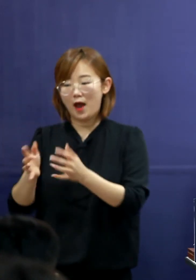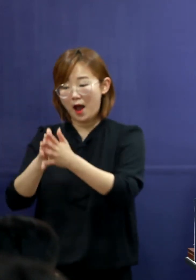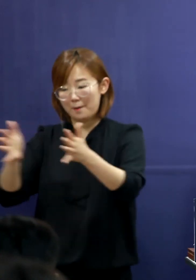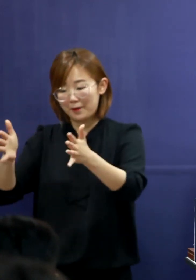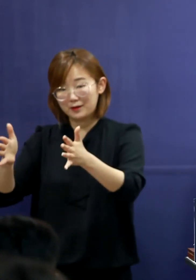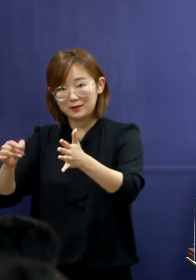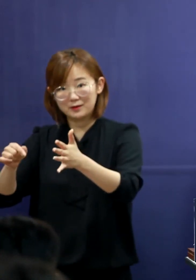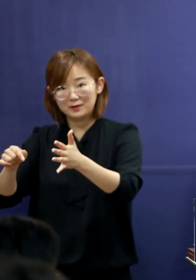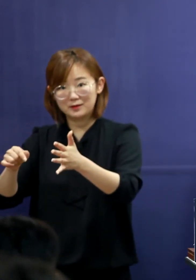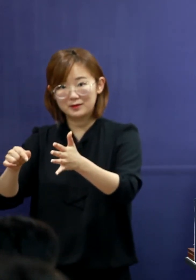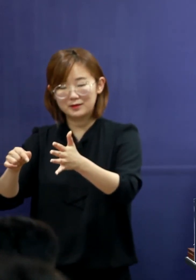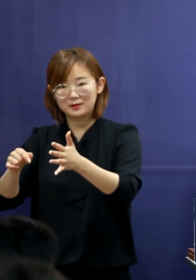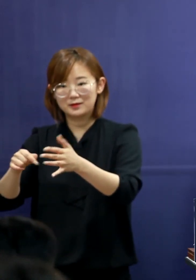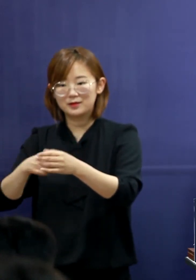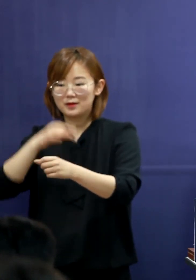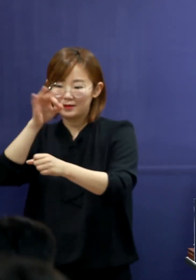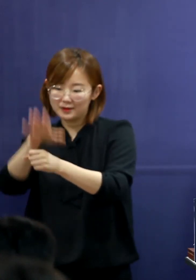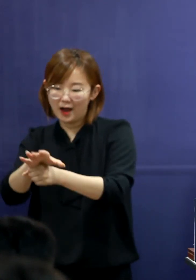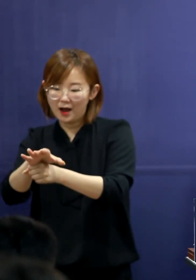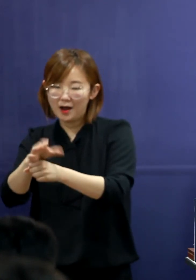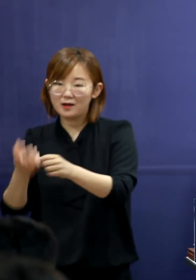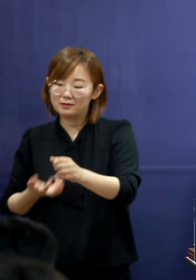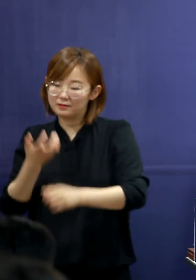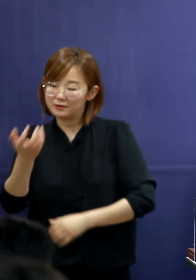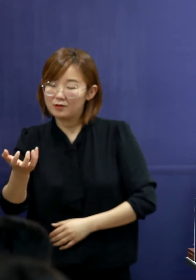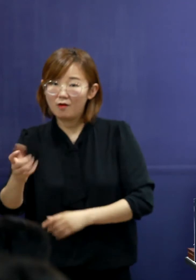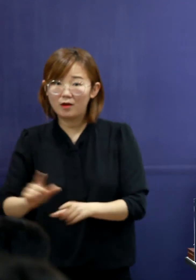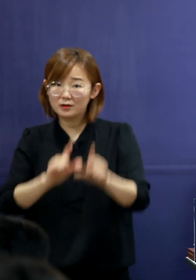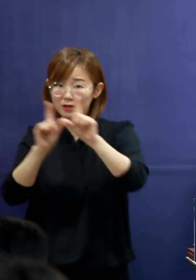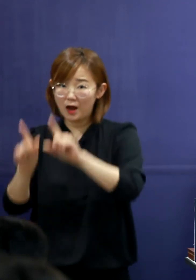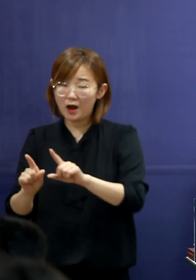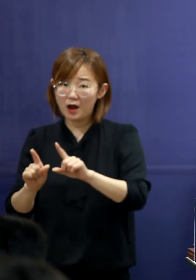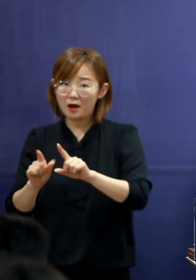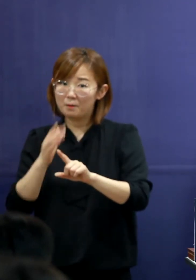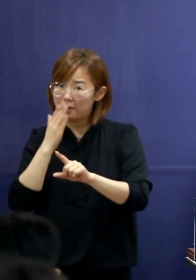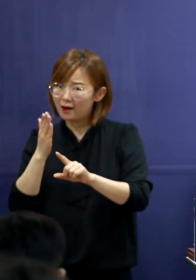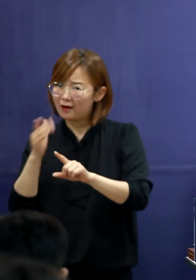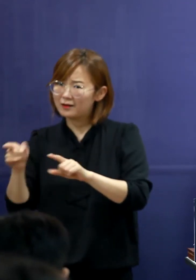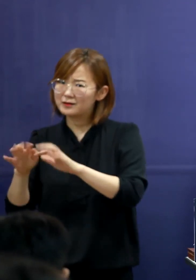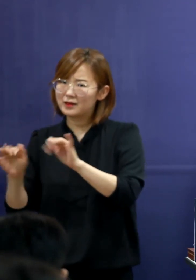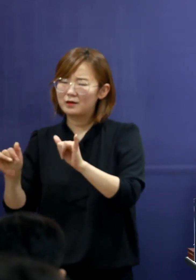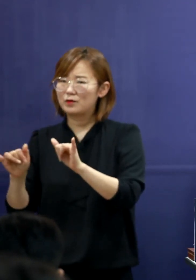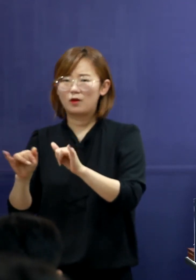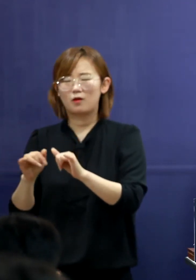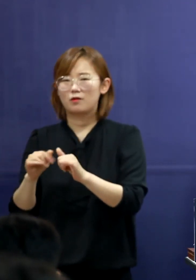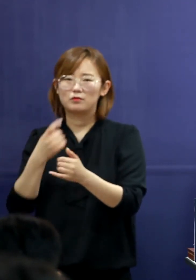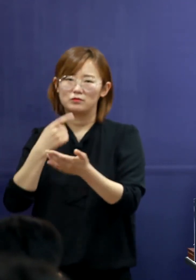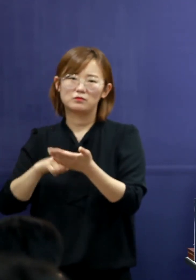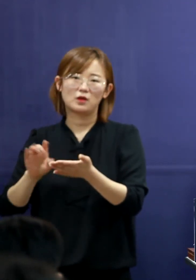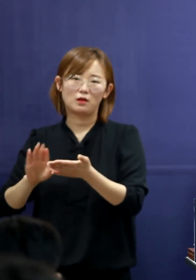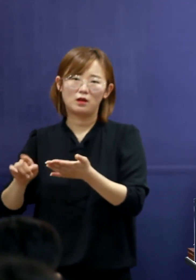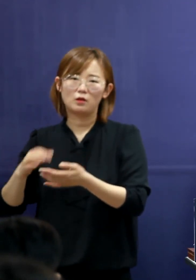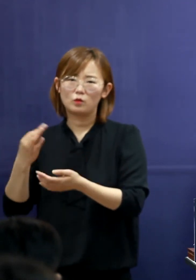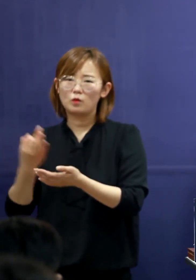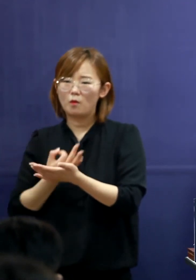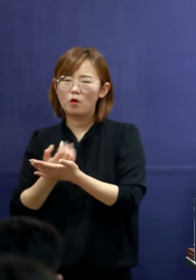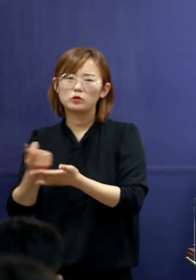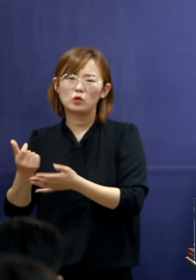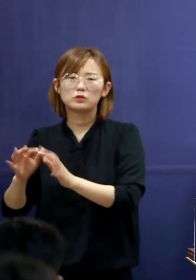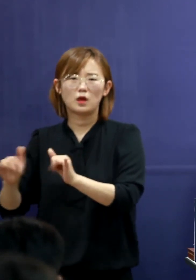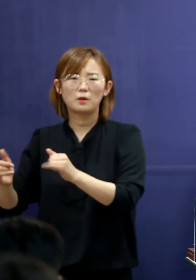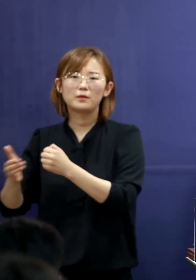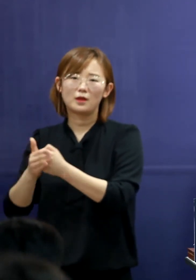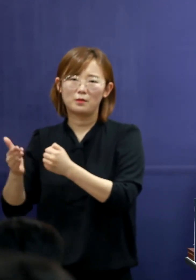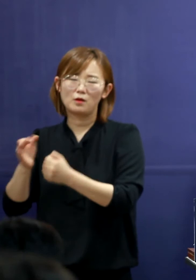만한 아파트를 구해서 사실 만한 경제적인 능력이 안 되기 때문에 또 재개발이 추진이 안 되는 거예요.